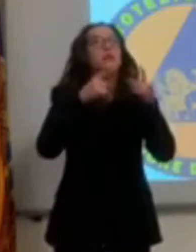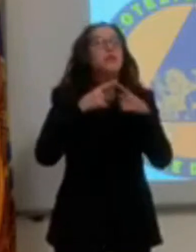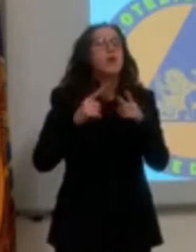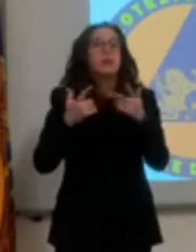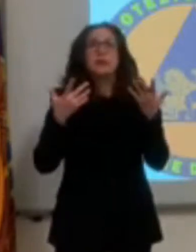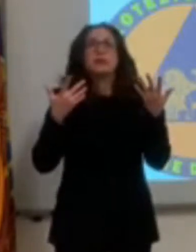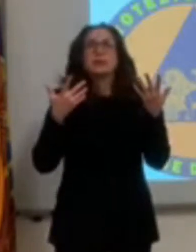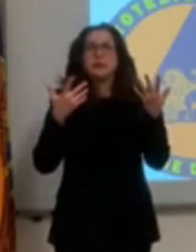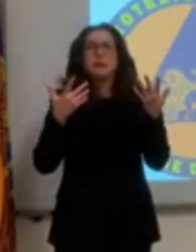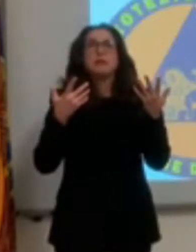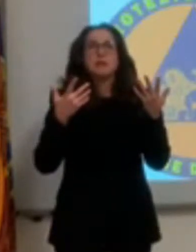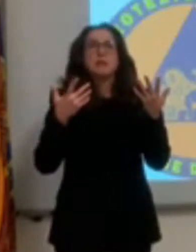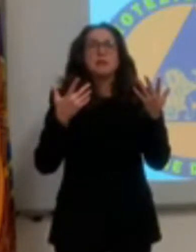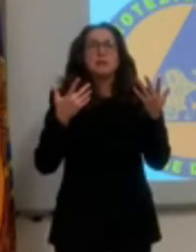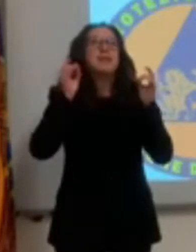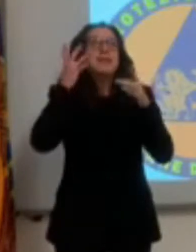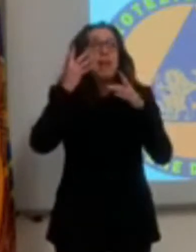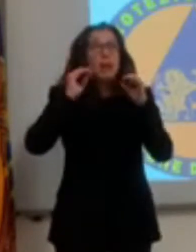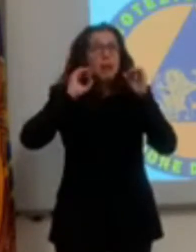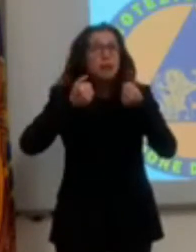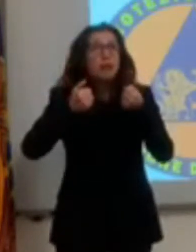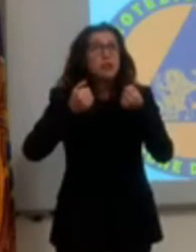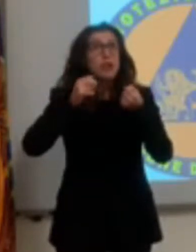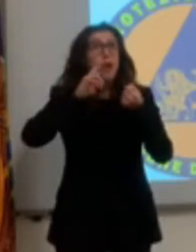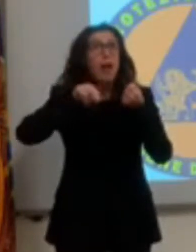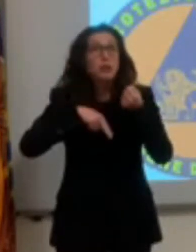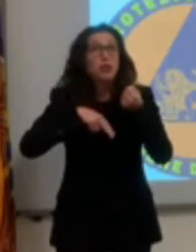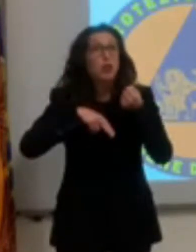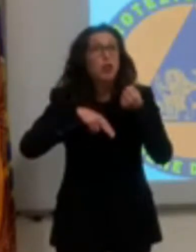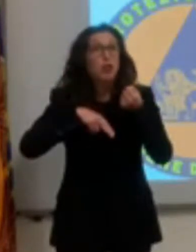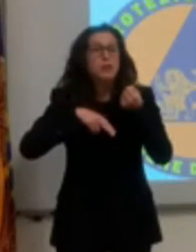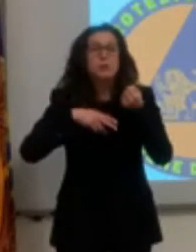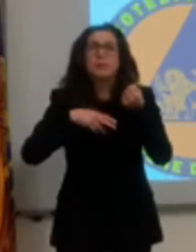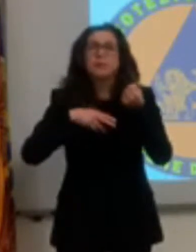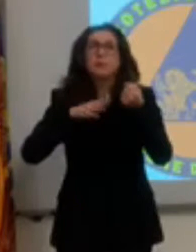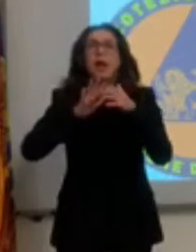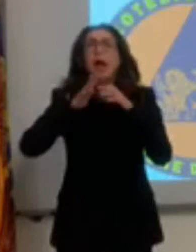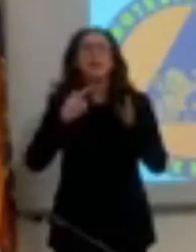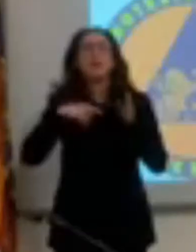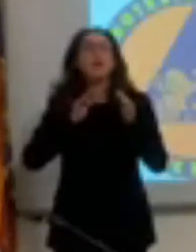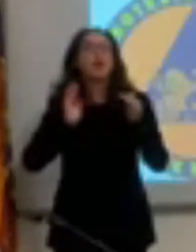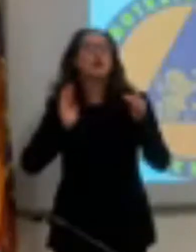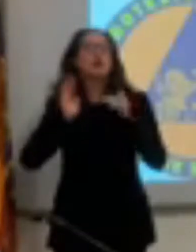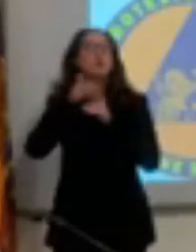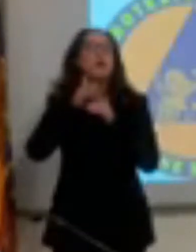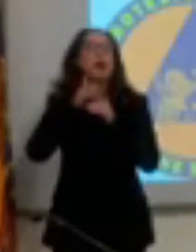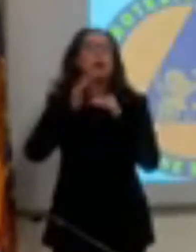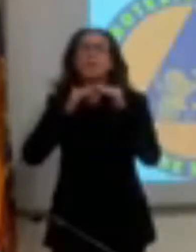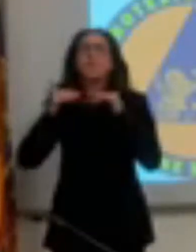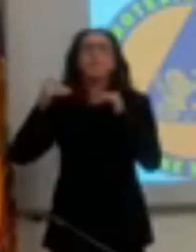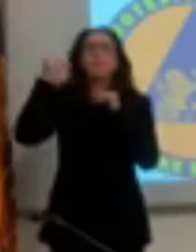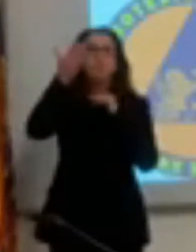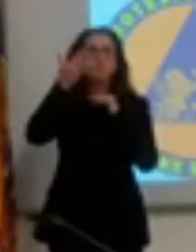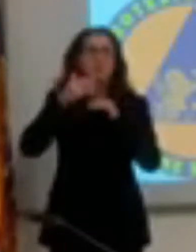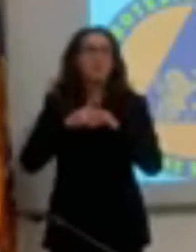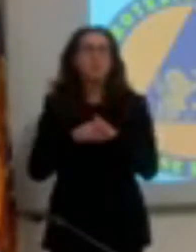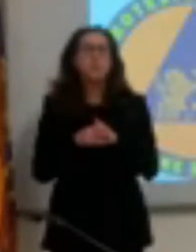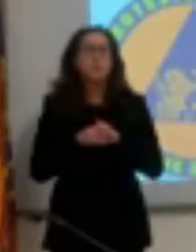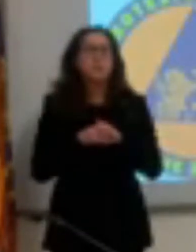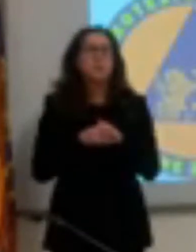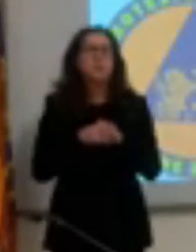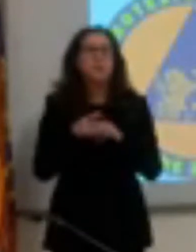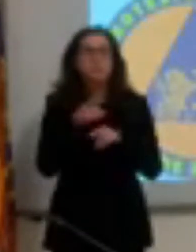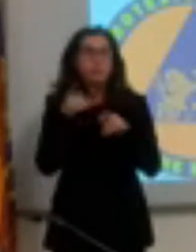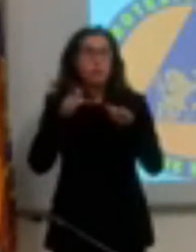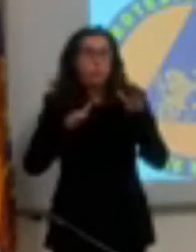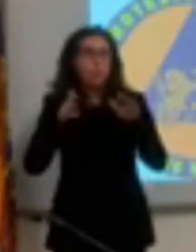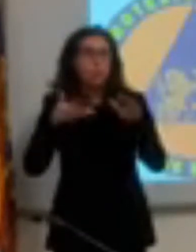pratico una stagione senza che gli altri che siano è un suicidio è finita perché questa fase un po la è vissuta e